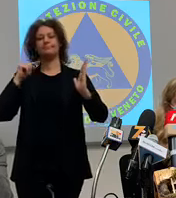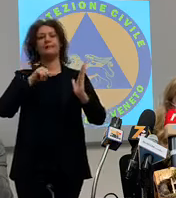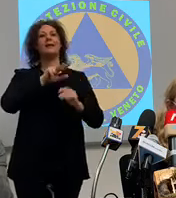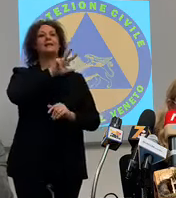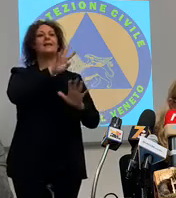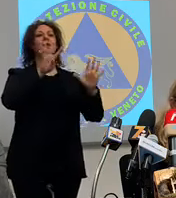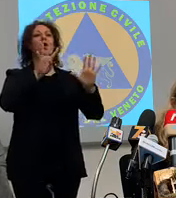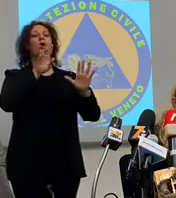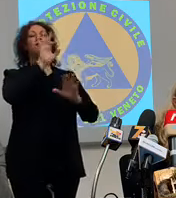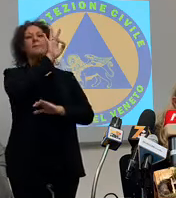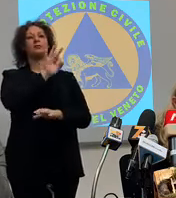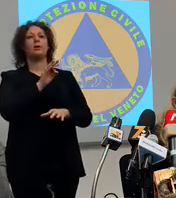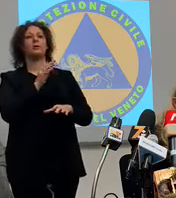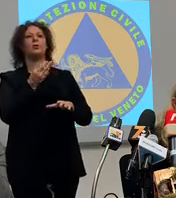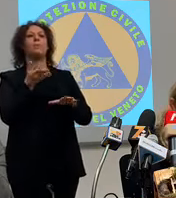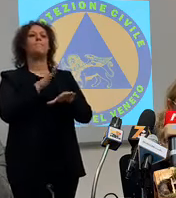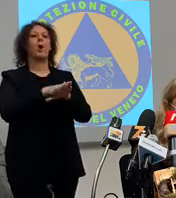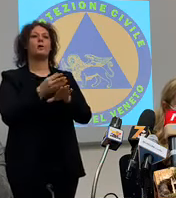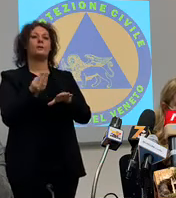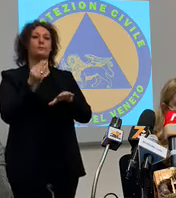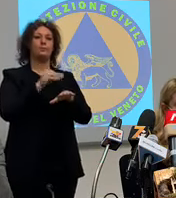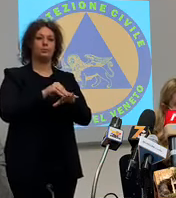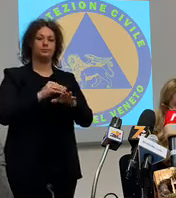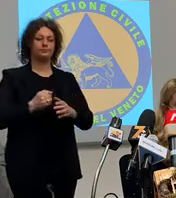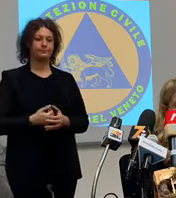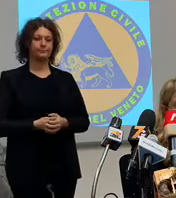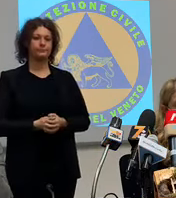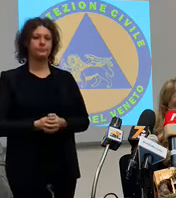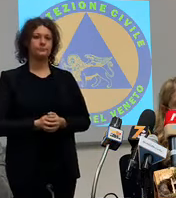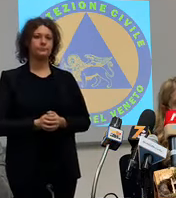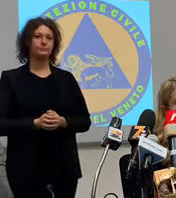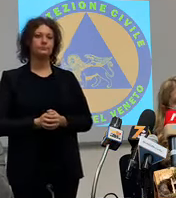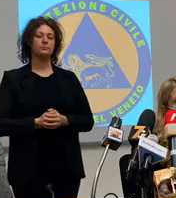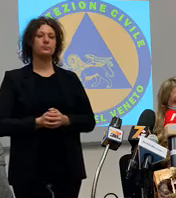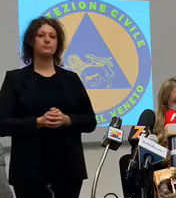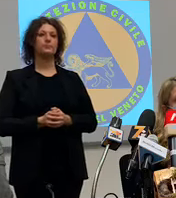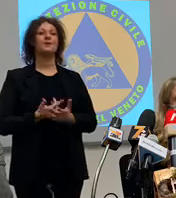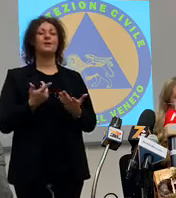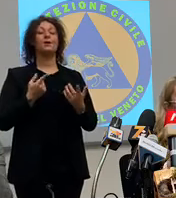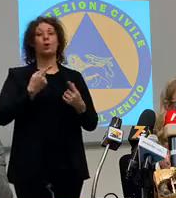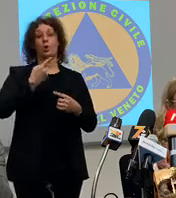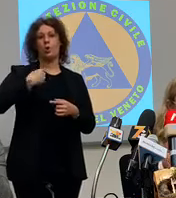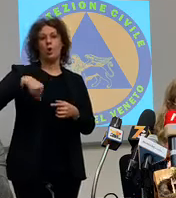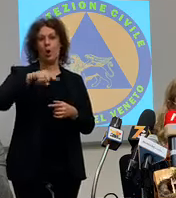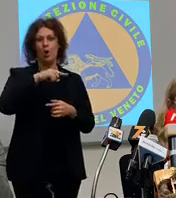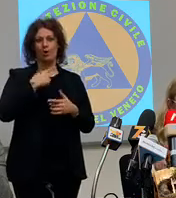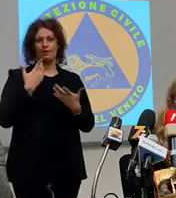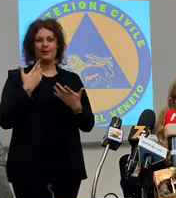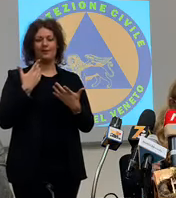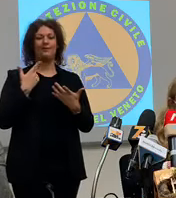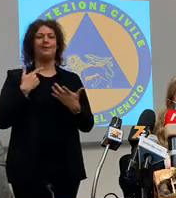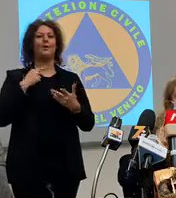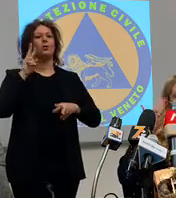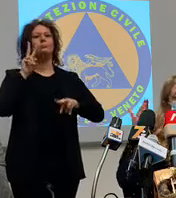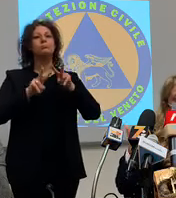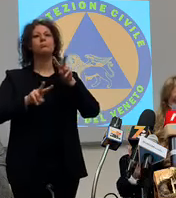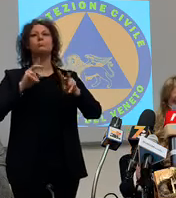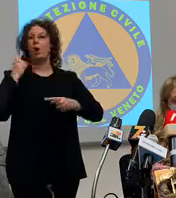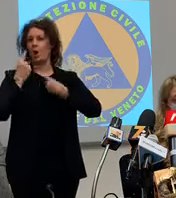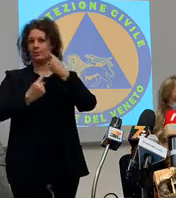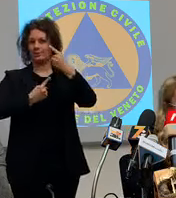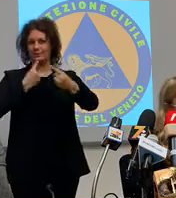abbiamo continuato a monitorare come anche diceva il presidente perché il monitoraggio non è che si sia interrotto quando è